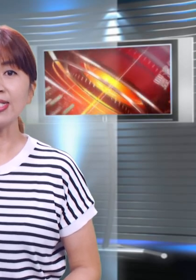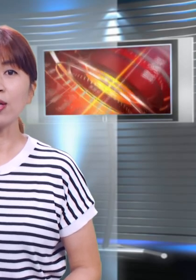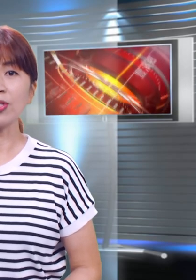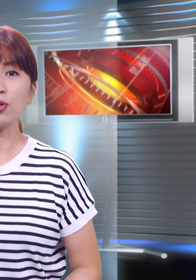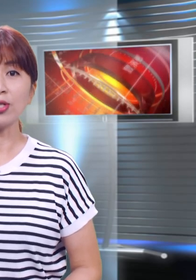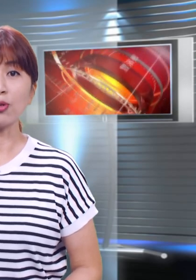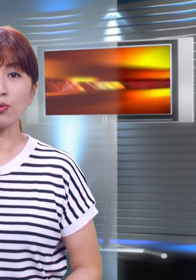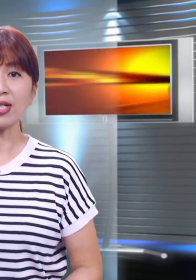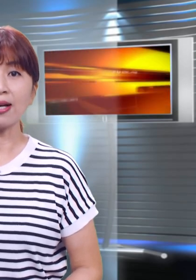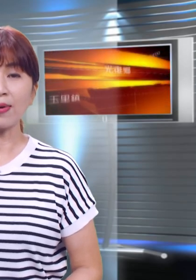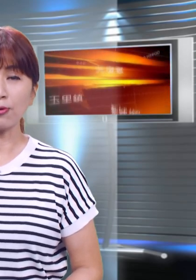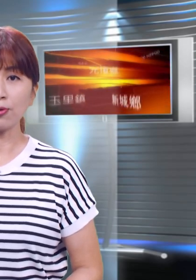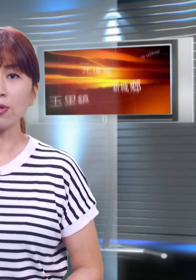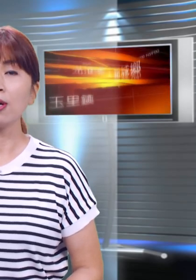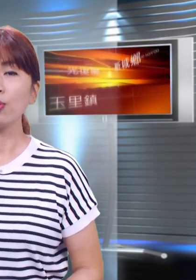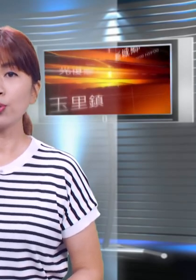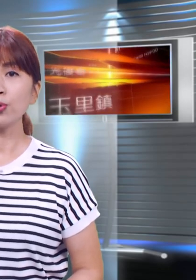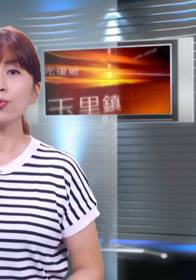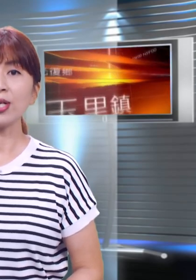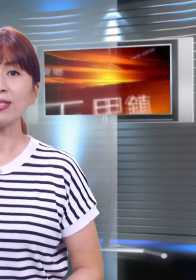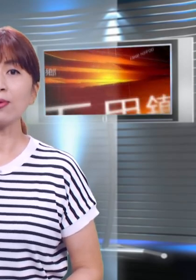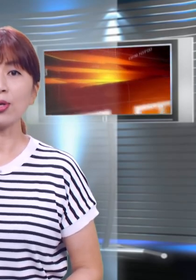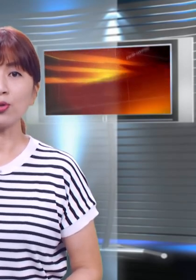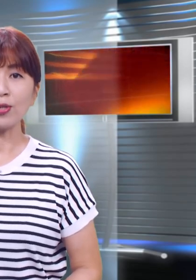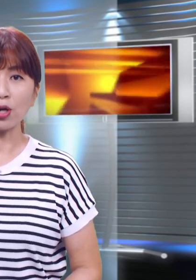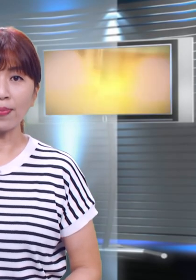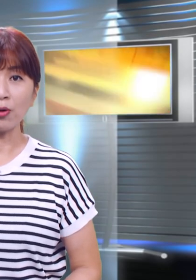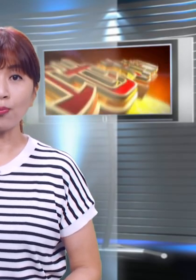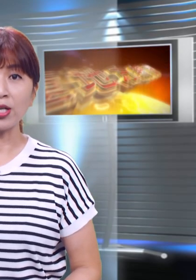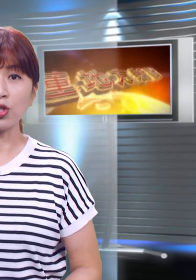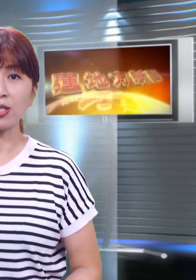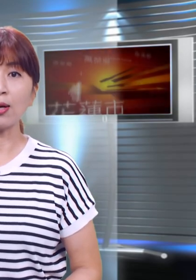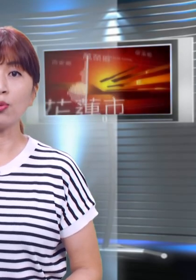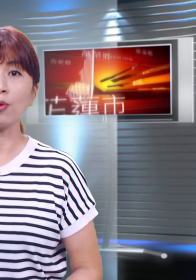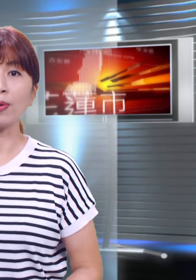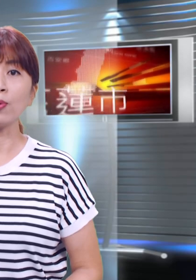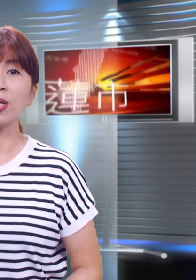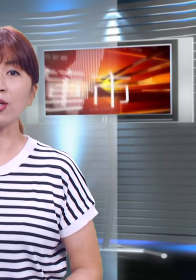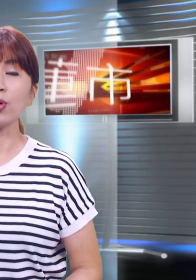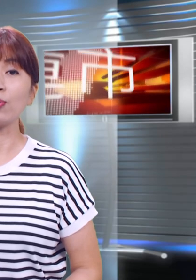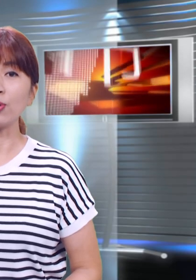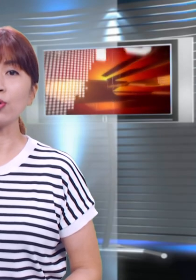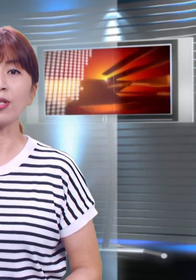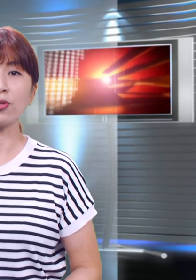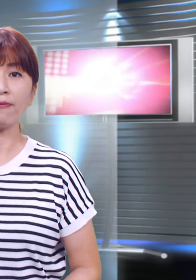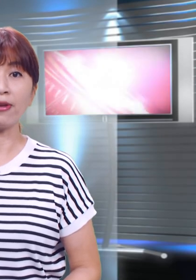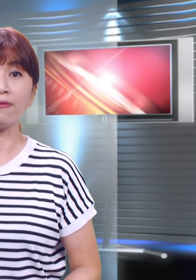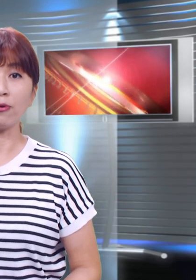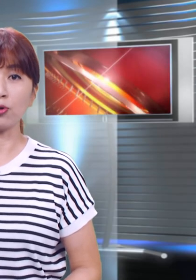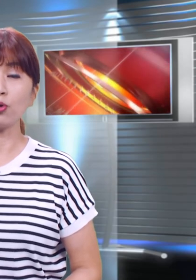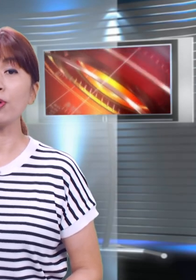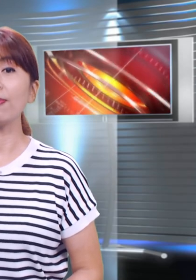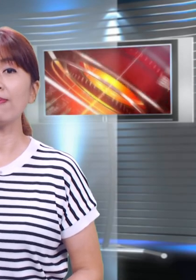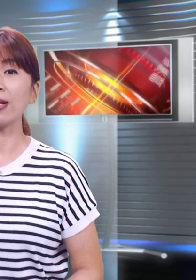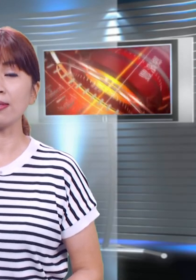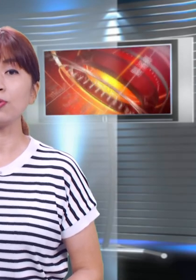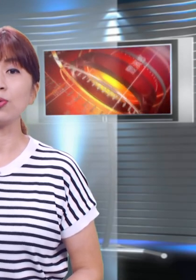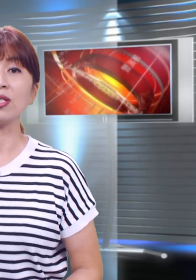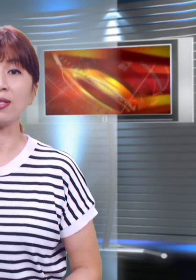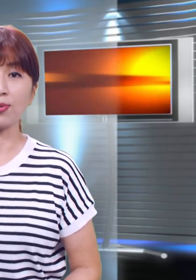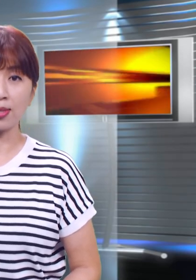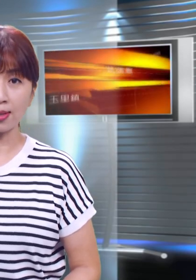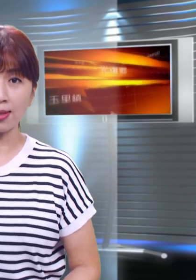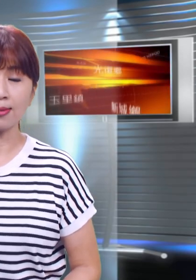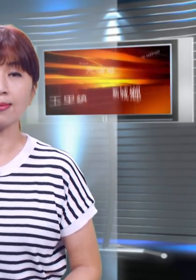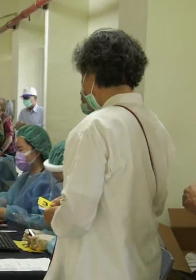花莲县卫生局长朱家祥表示，55岁以上原住民长辈务必携带户口名簿核对原住民的身份，否则是没有办法领取